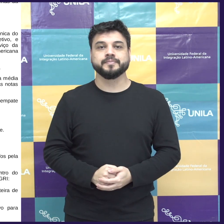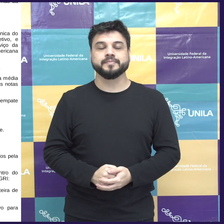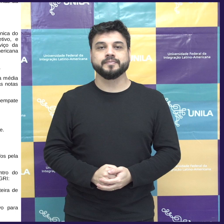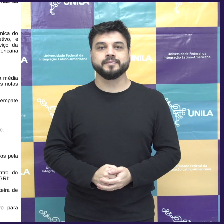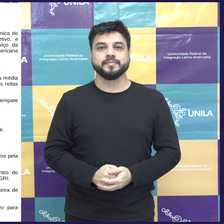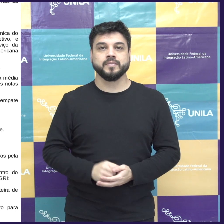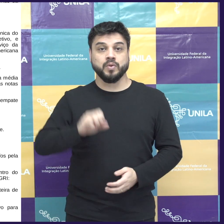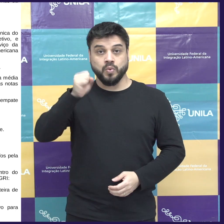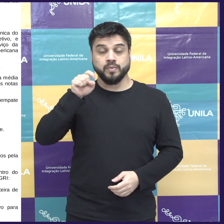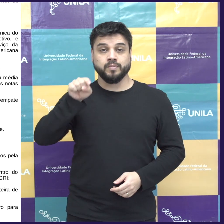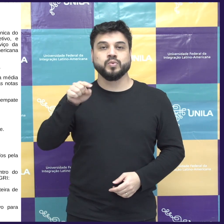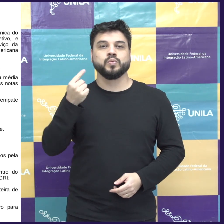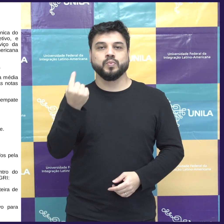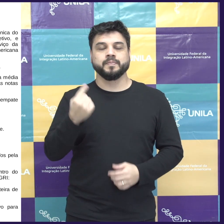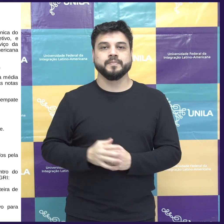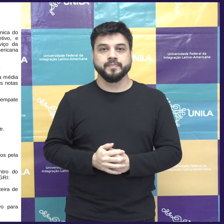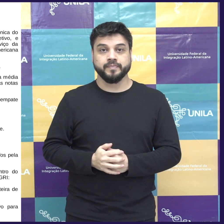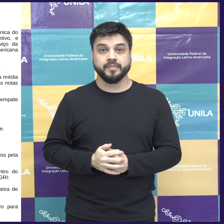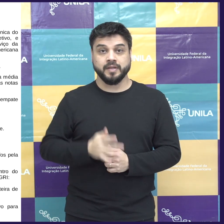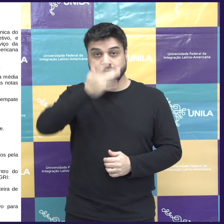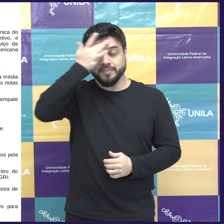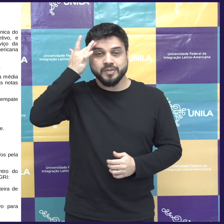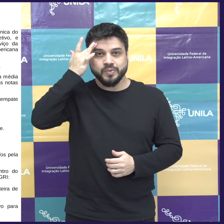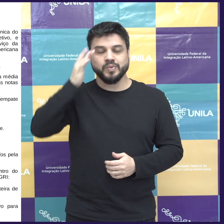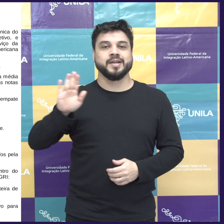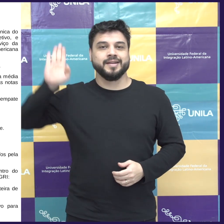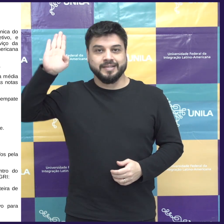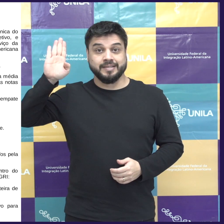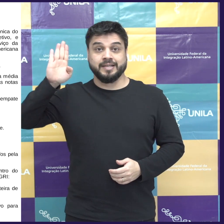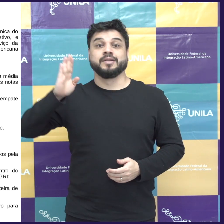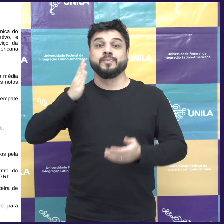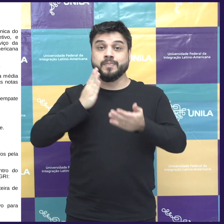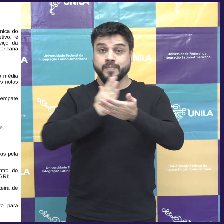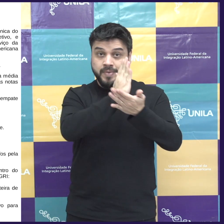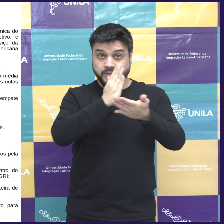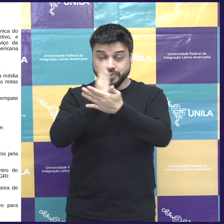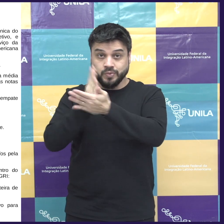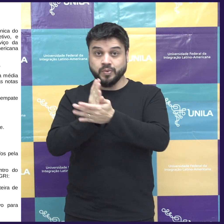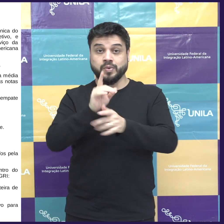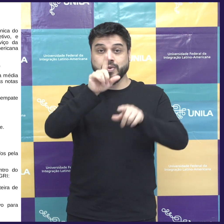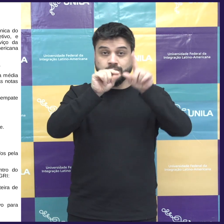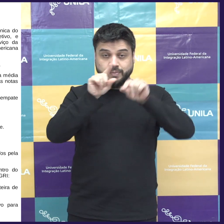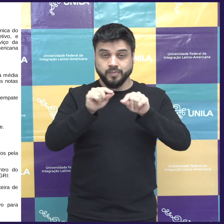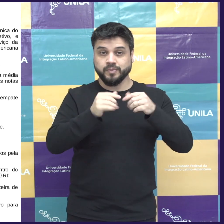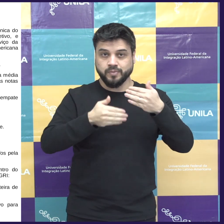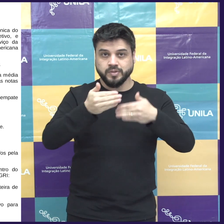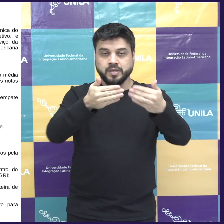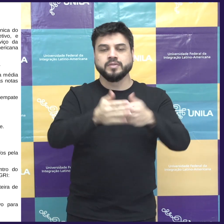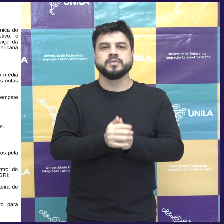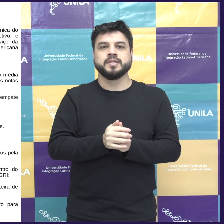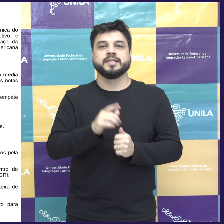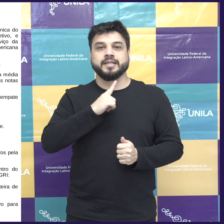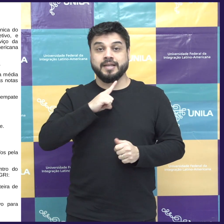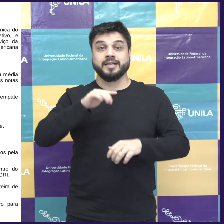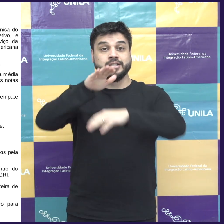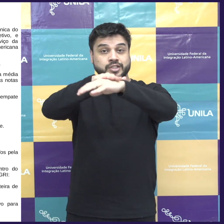8.1. Os candidatos aprovados no processo seletivo serão convocados